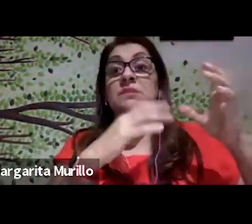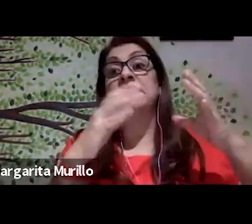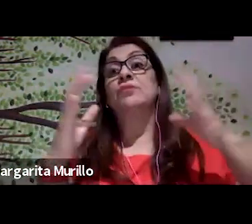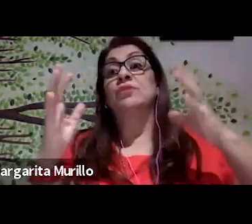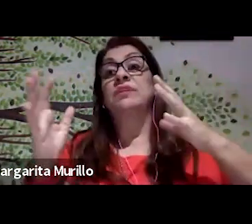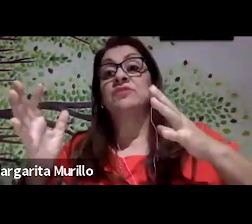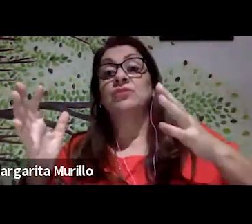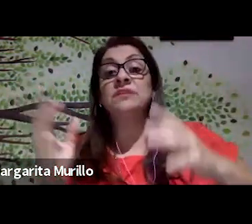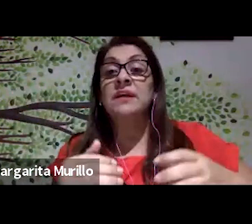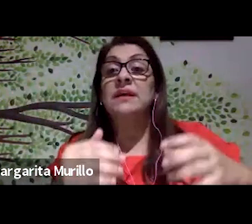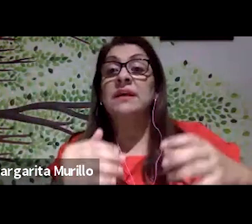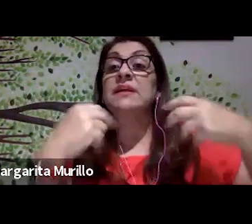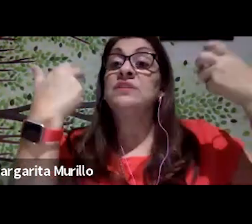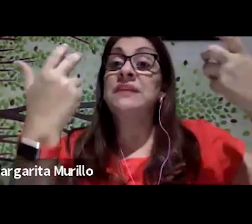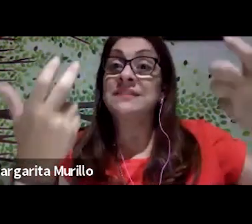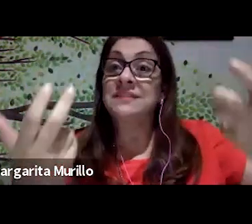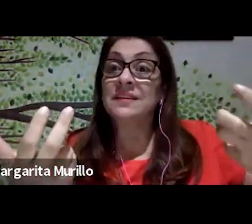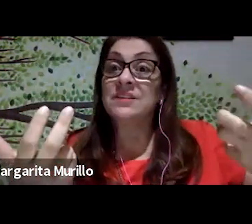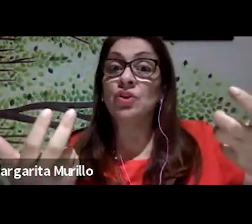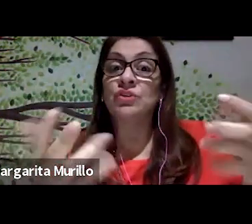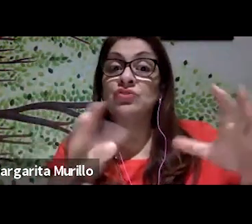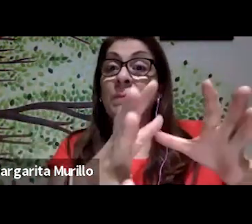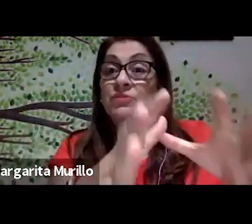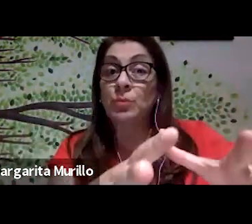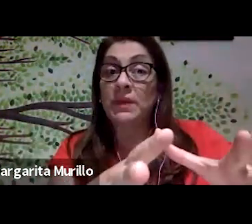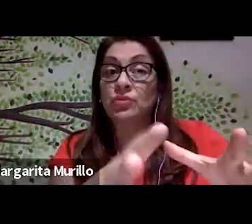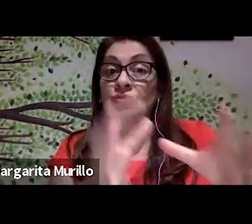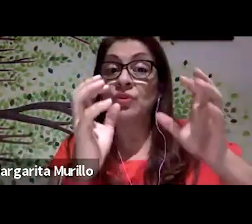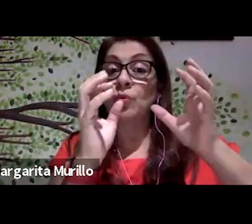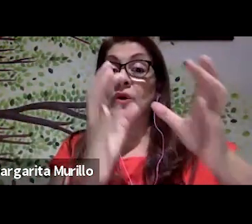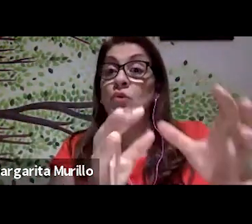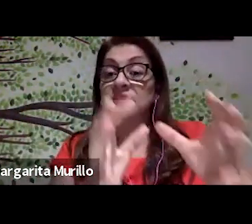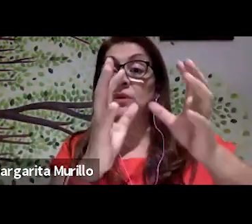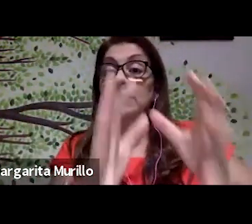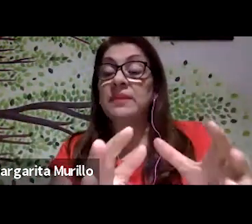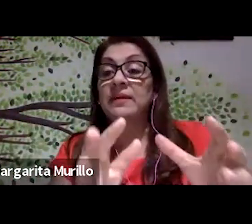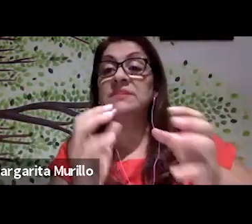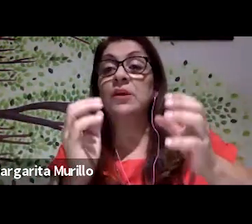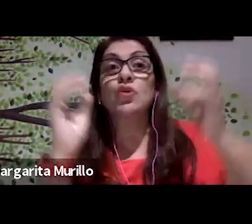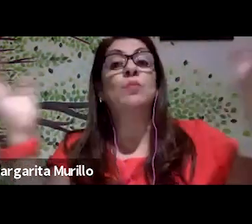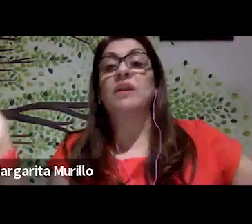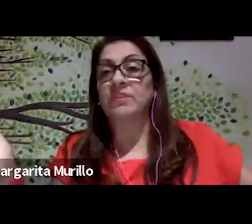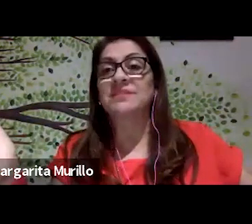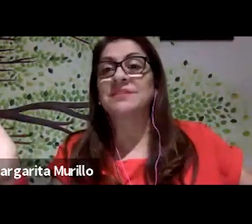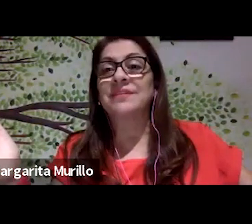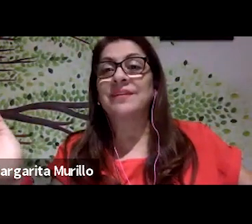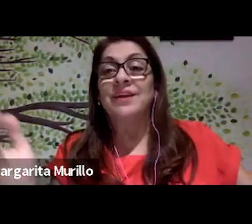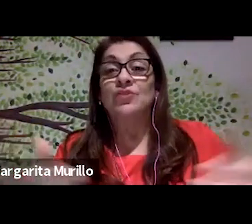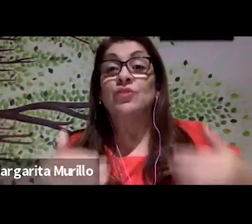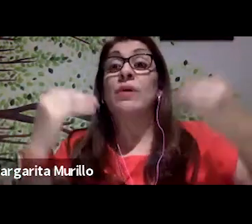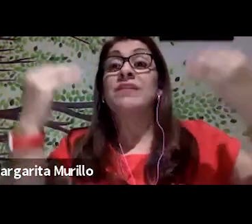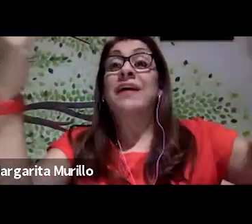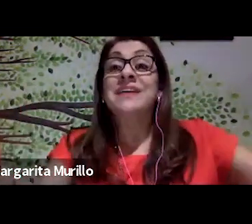que siempre quiero tener relaciones y entonces estas adicciones yo la paso a objetos o a cosas o actividades como las redes